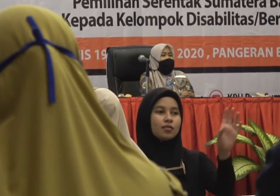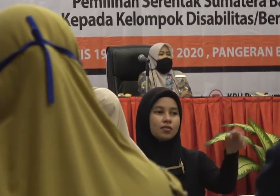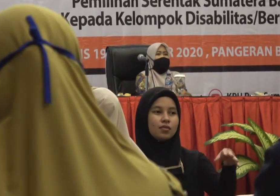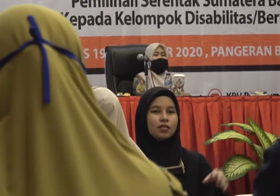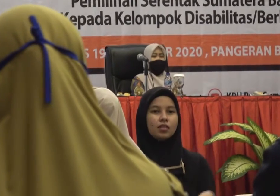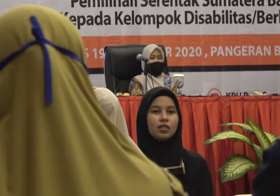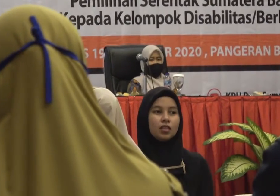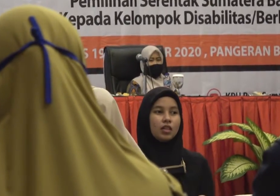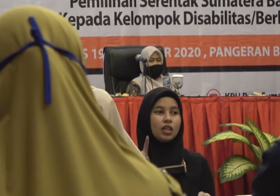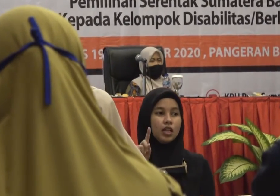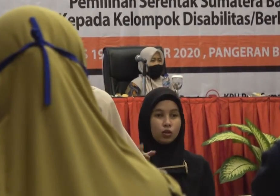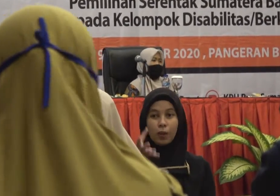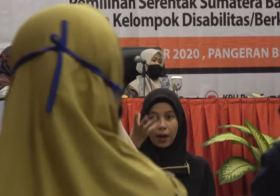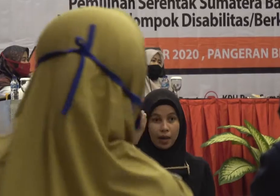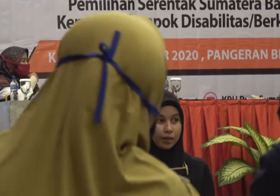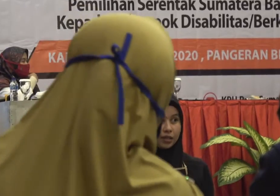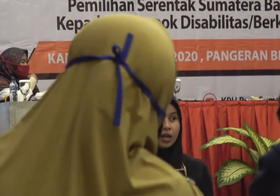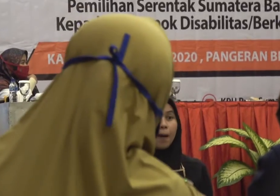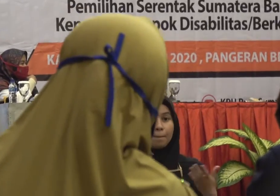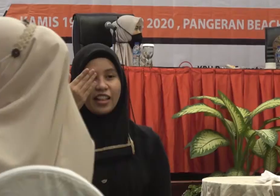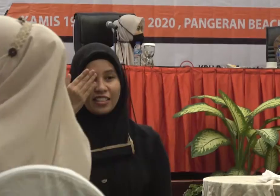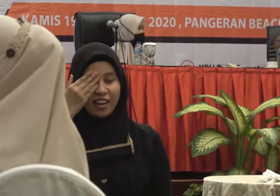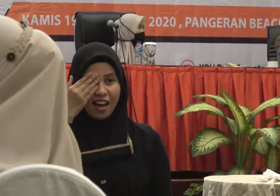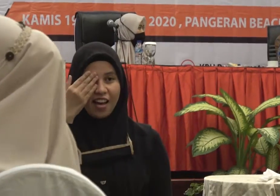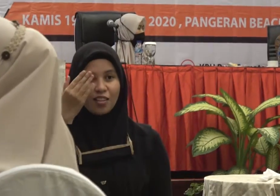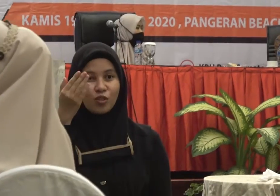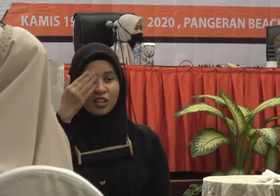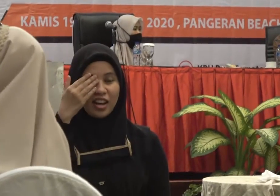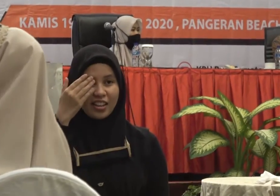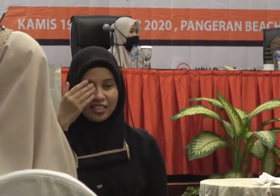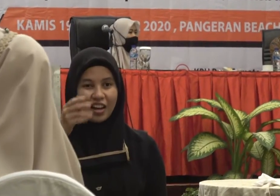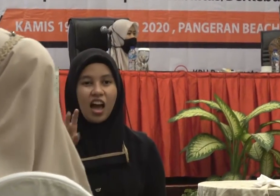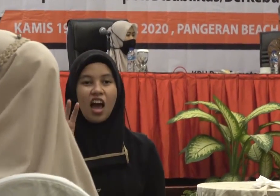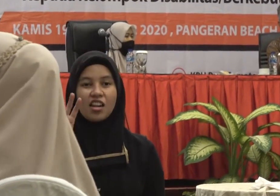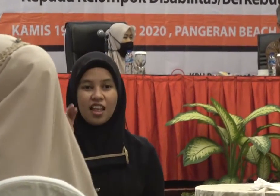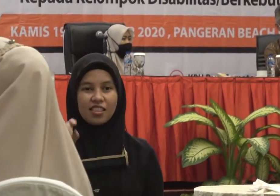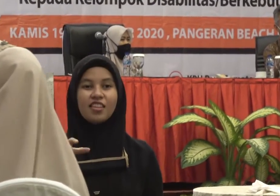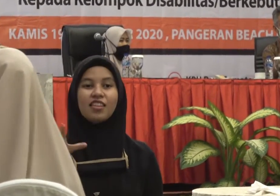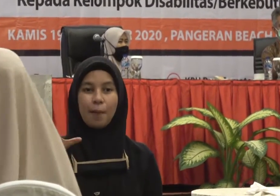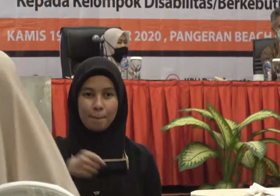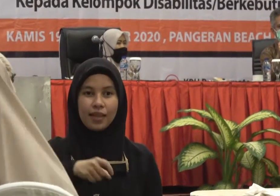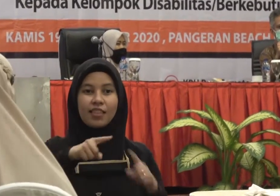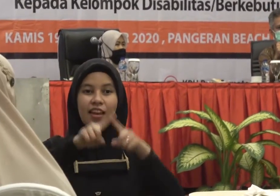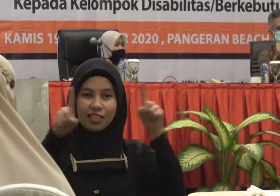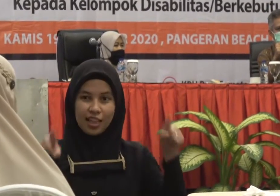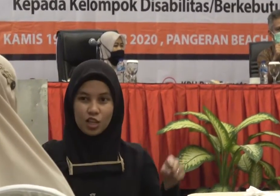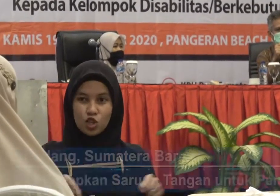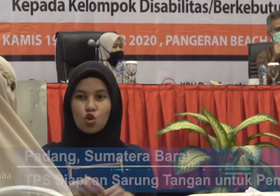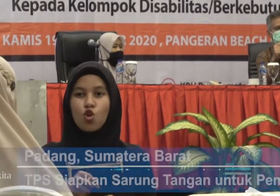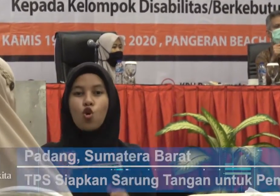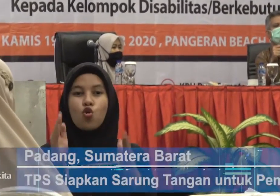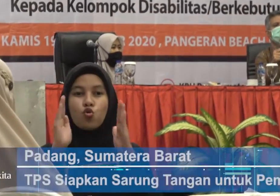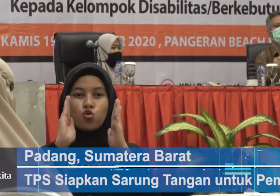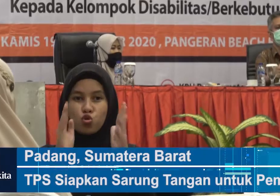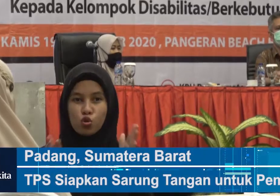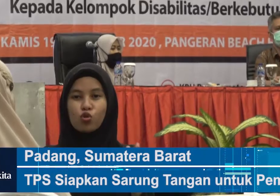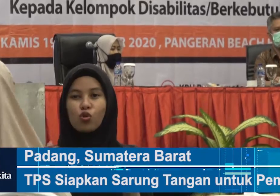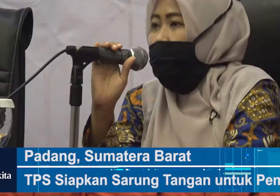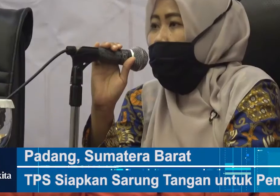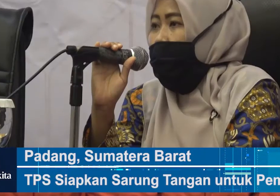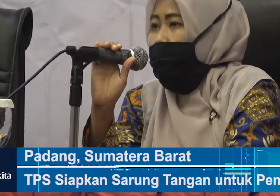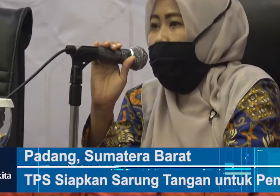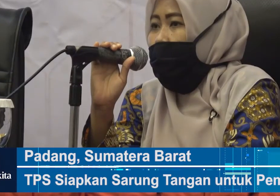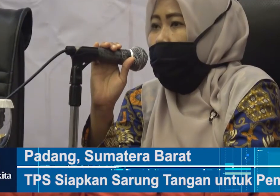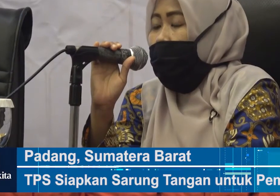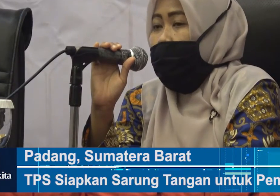menaati protokol kesehatan, seperti memakai masker, mencuci tangan dengan sabun saat masuk ke TPS, serta menjaga jarak.